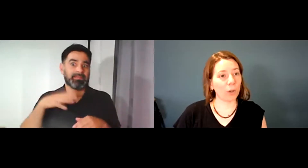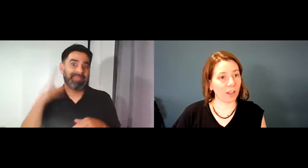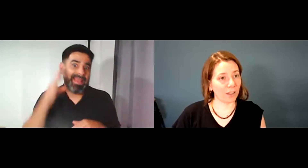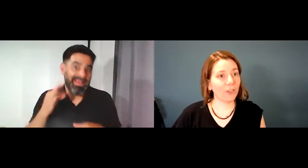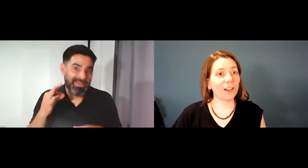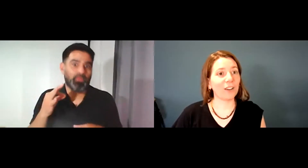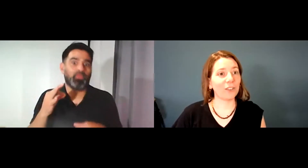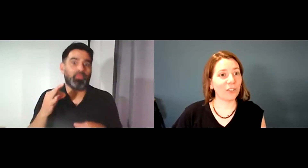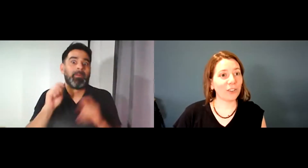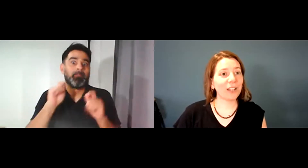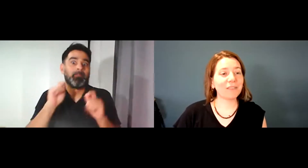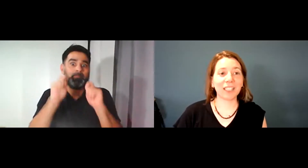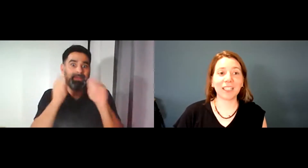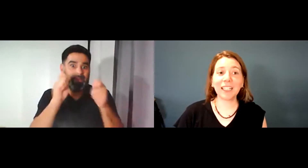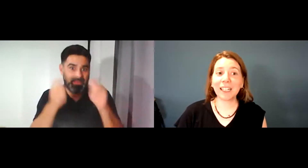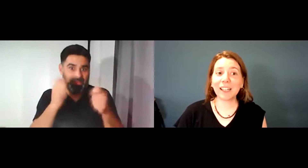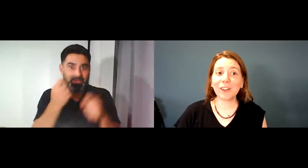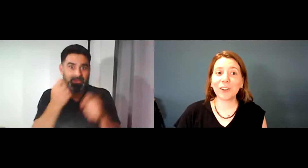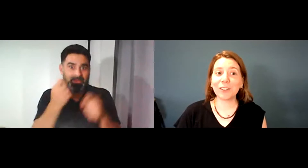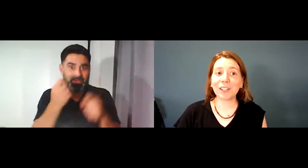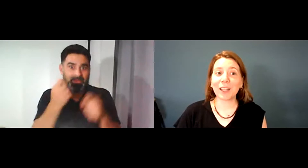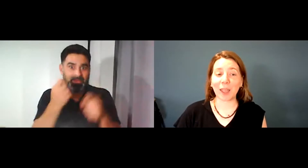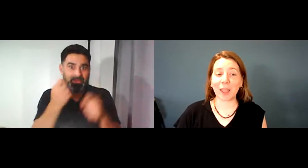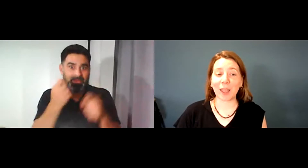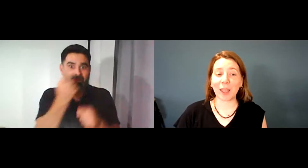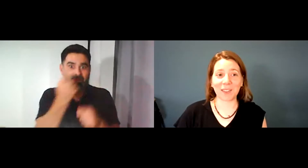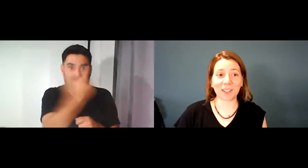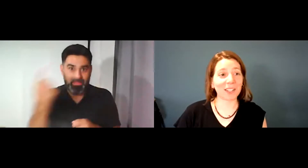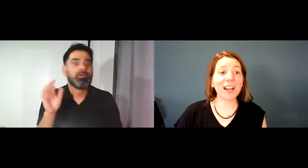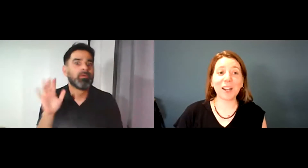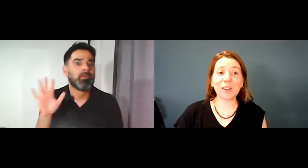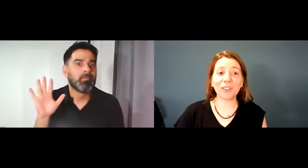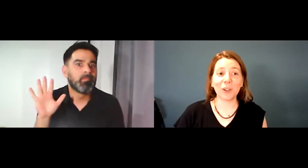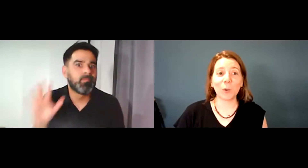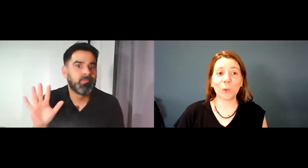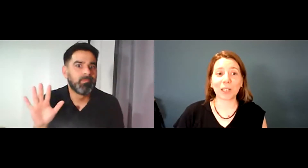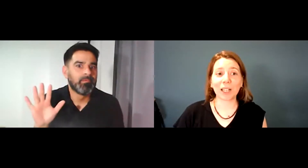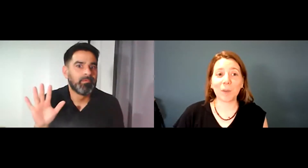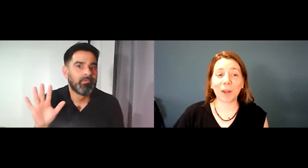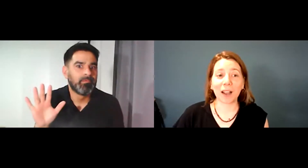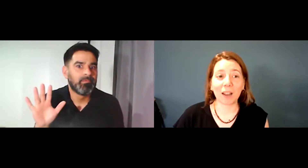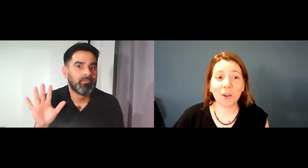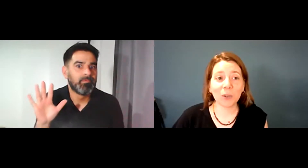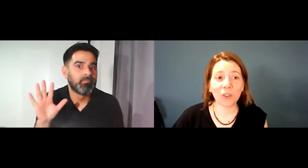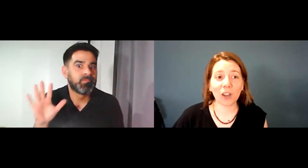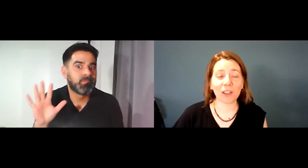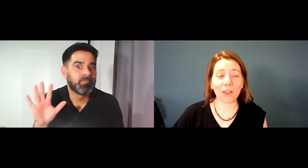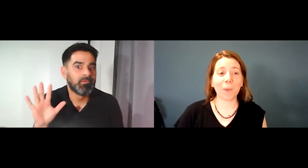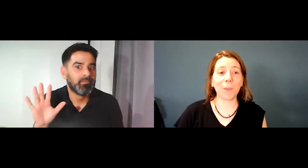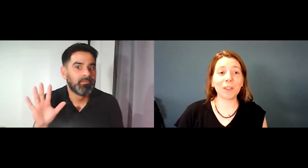Bueno, ahora falta algo. Es una especie de regalo. Un regalo para cada uno, algo que habíamos prometido,